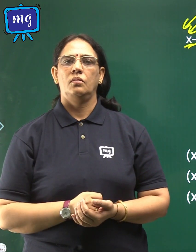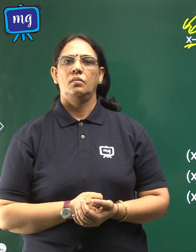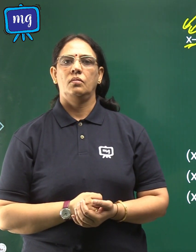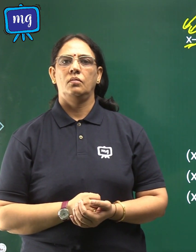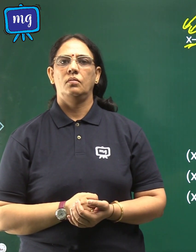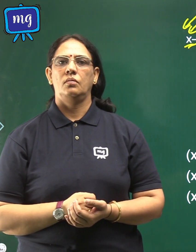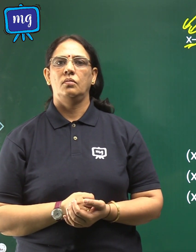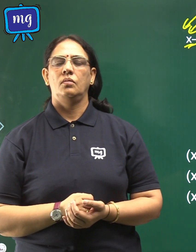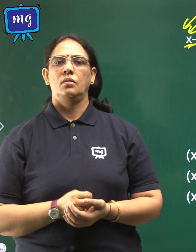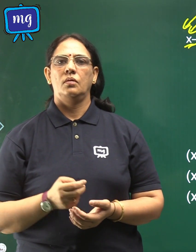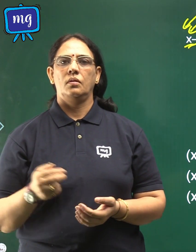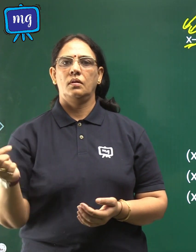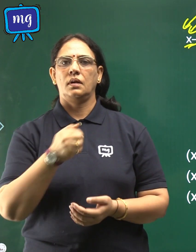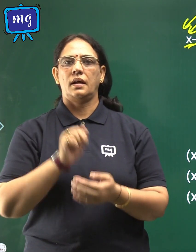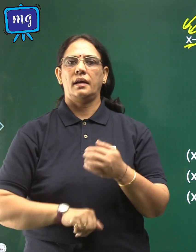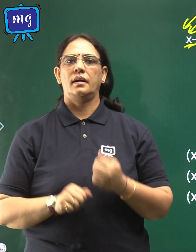घटाएंगे,